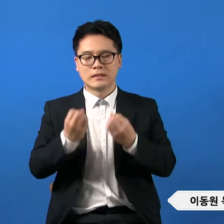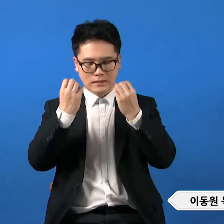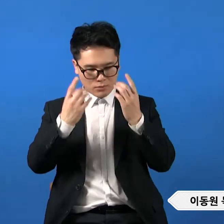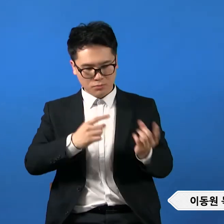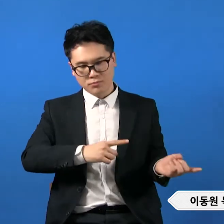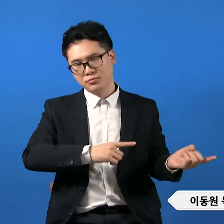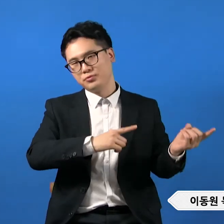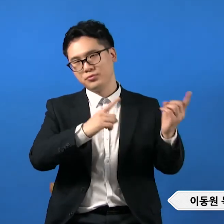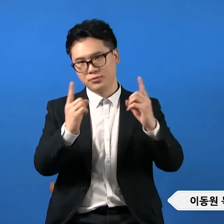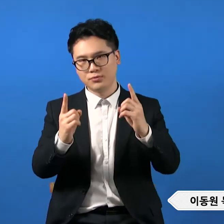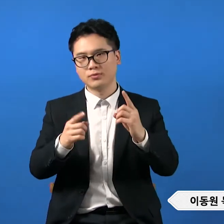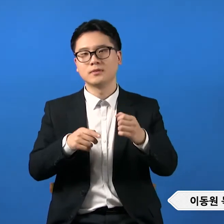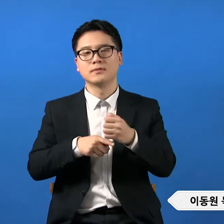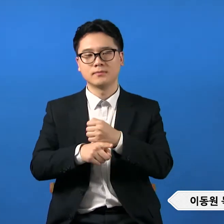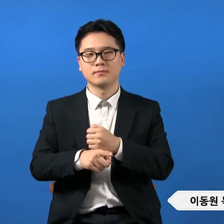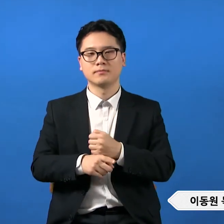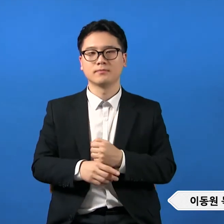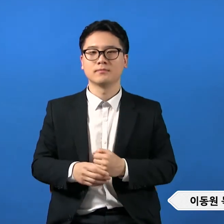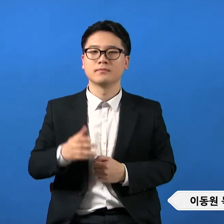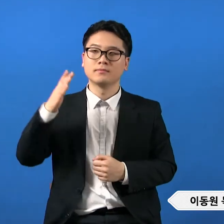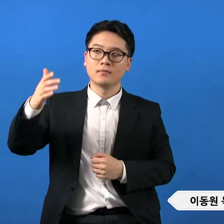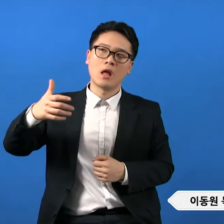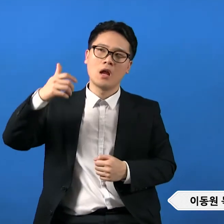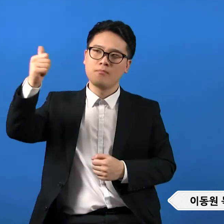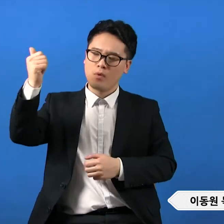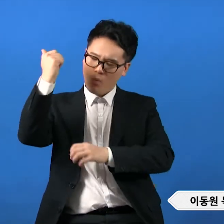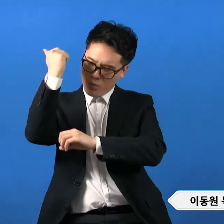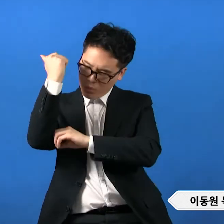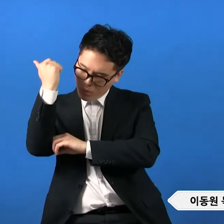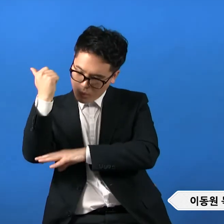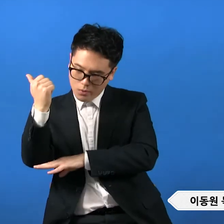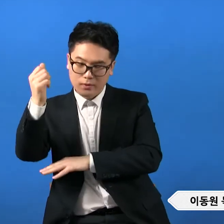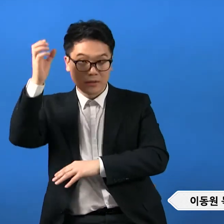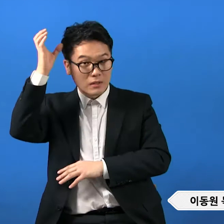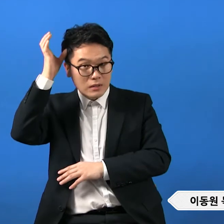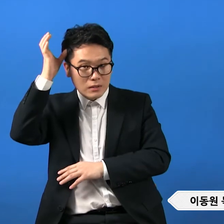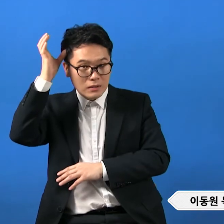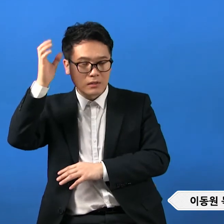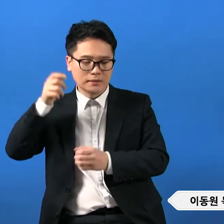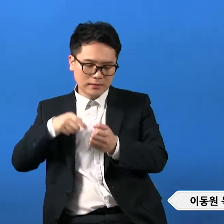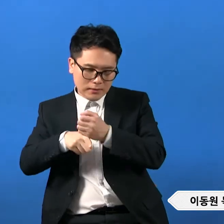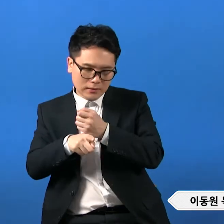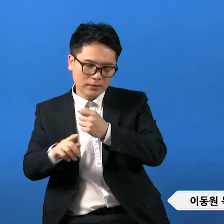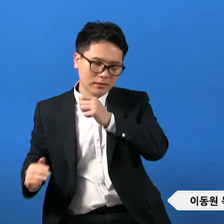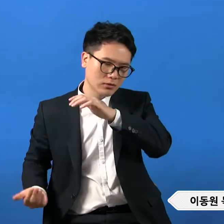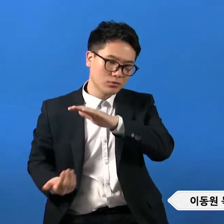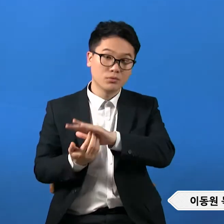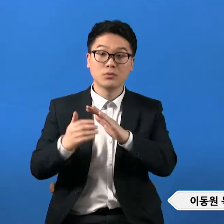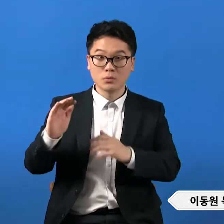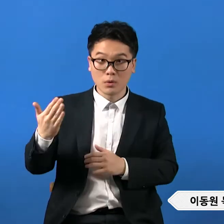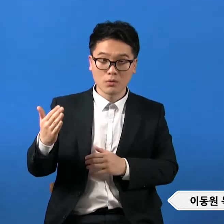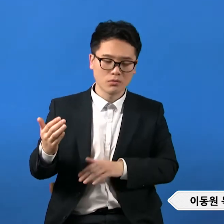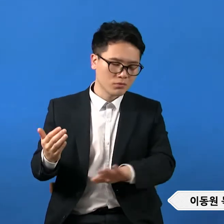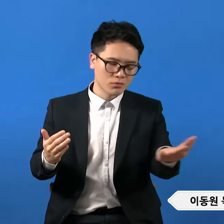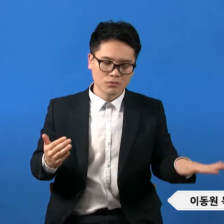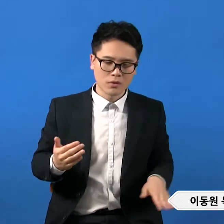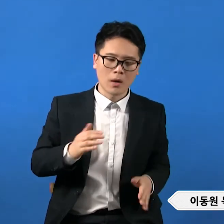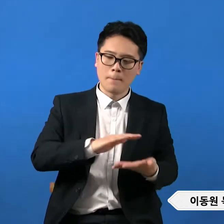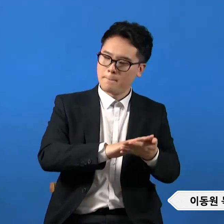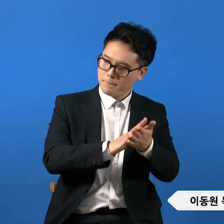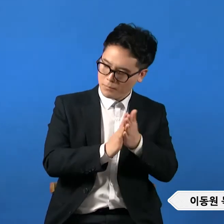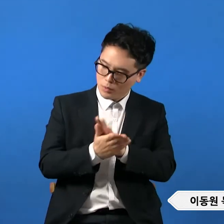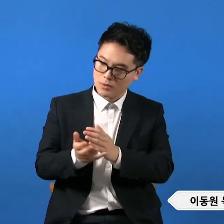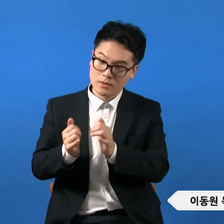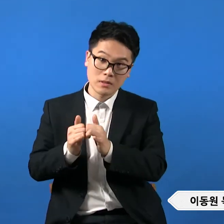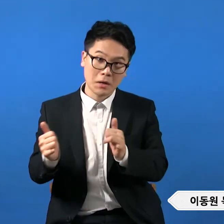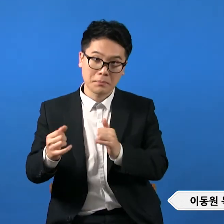있습니다. 하나님의 오리지널한 기대가 실현되고 우리가 하나님의 변화된 사람으로 역사